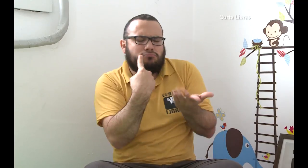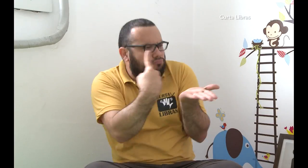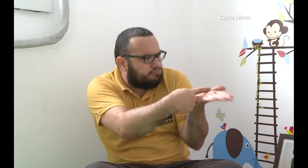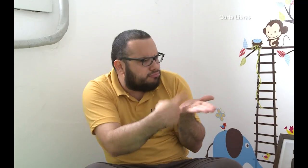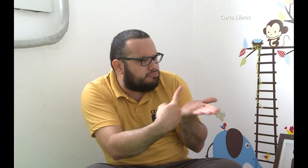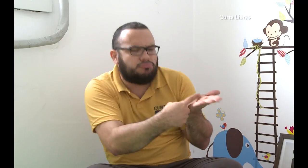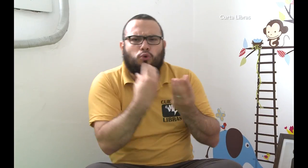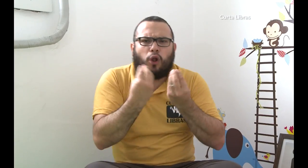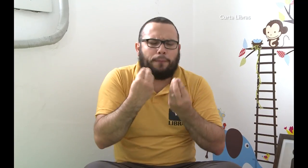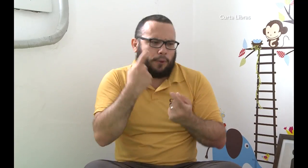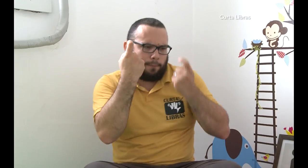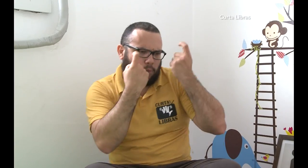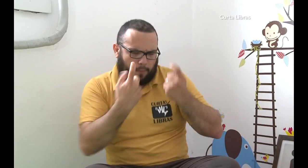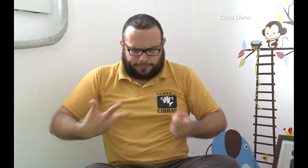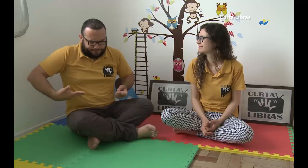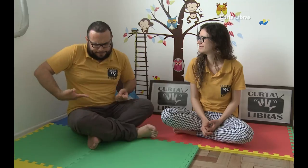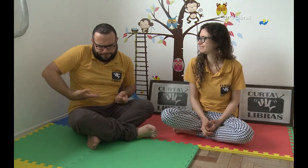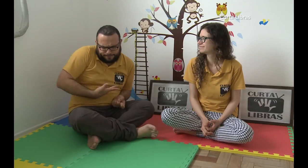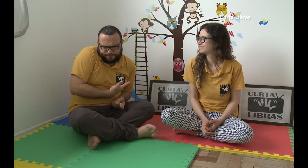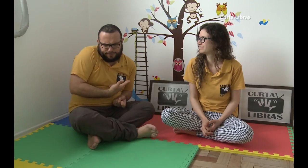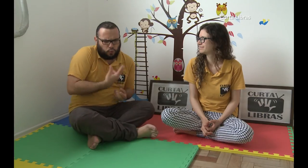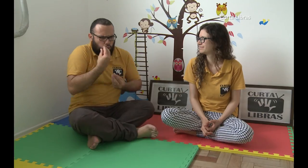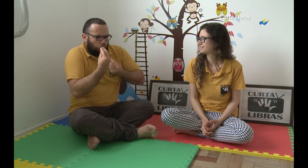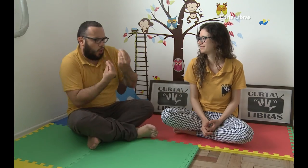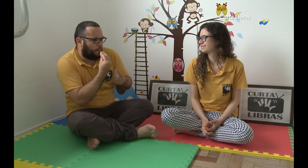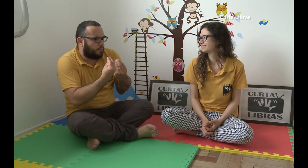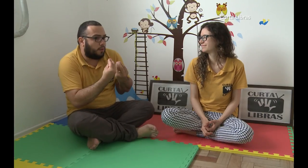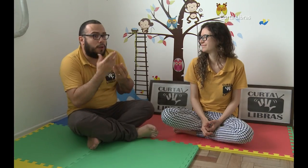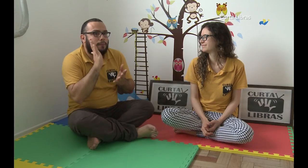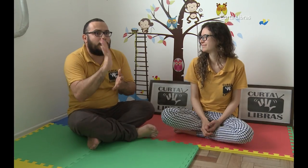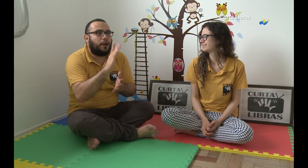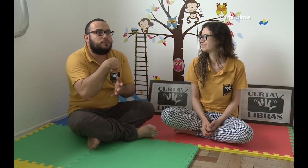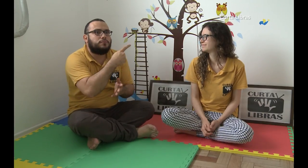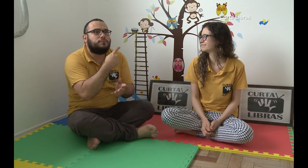daí Nós assistimos um filme chamado O Renascimento do Parto